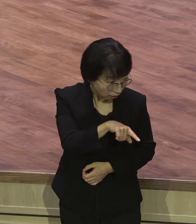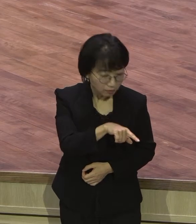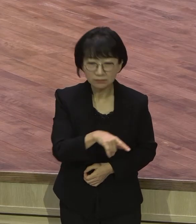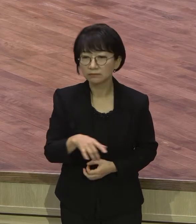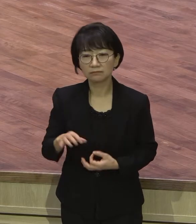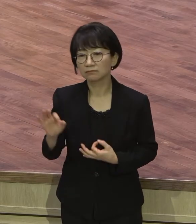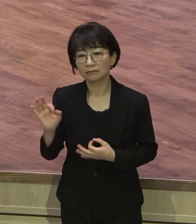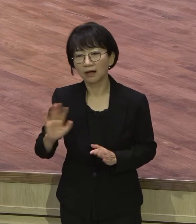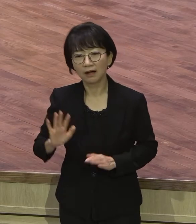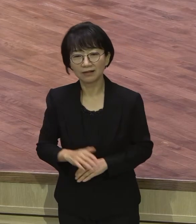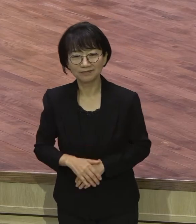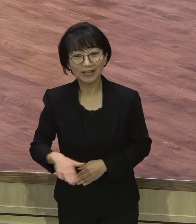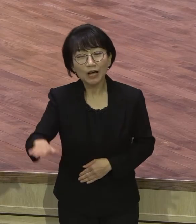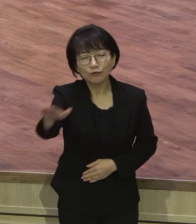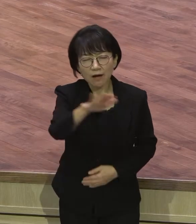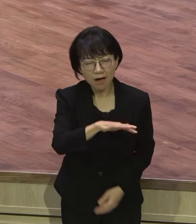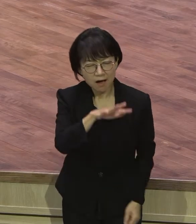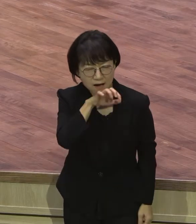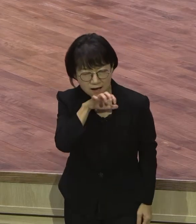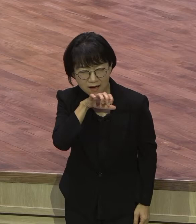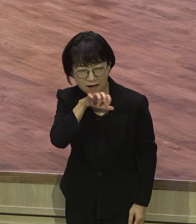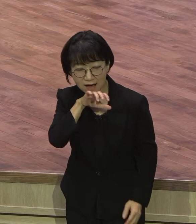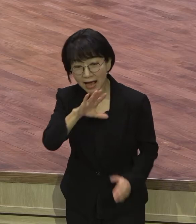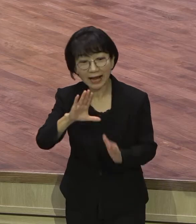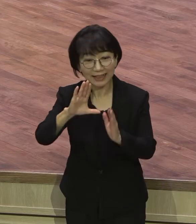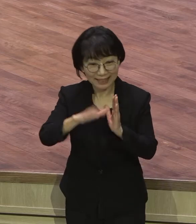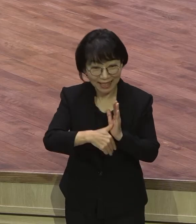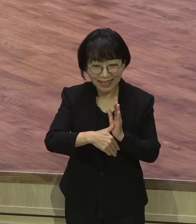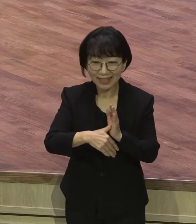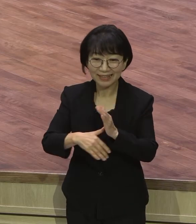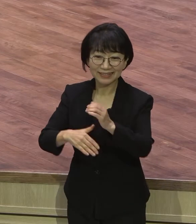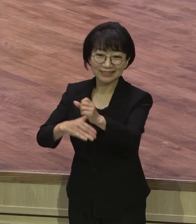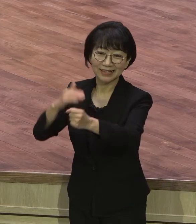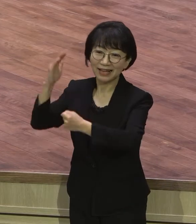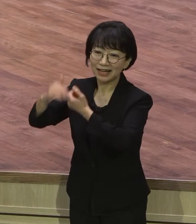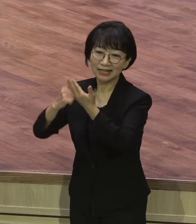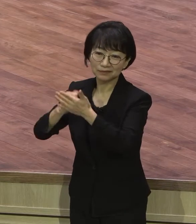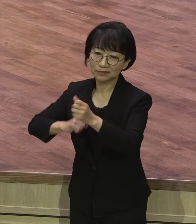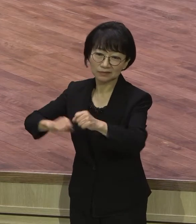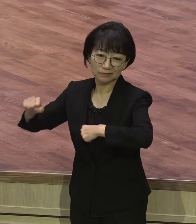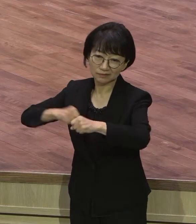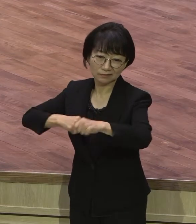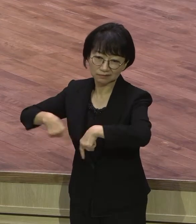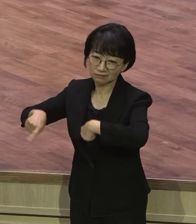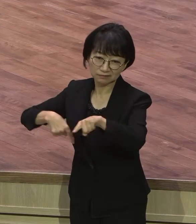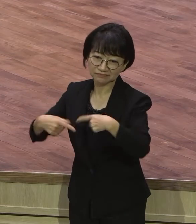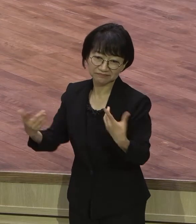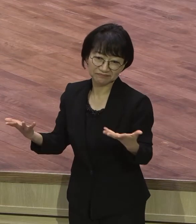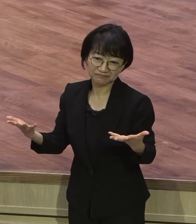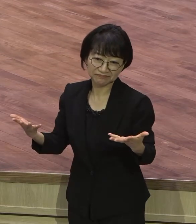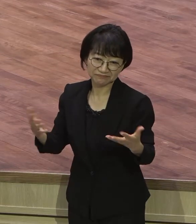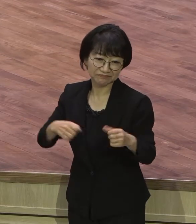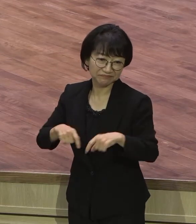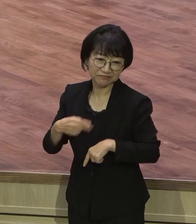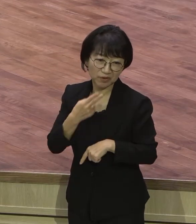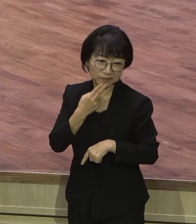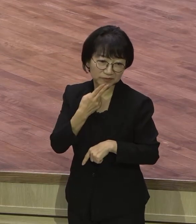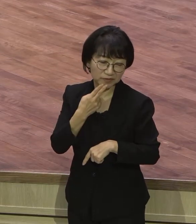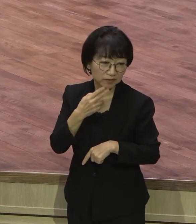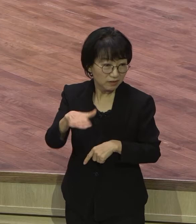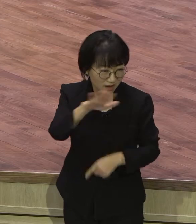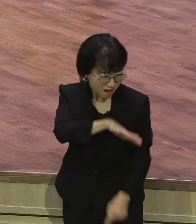자, 우리가 원망하거나 불평하는 그 순간 하나님은 일하지 않습니다. 글쎄요,